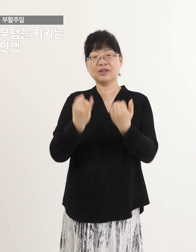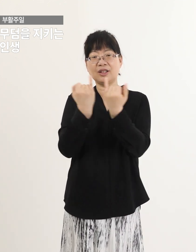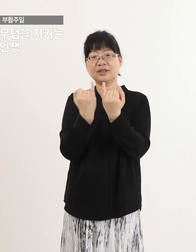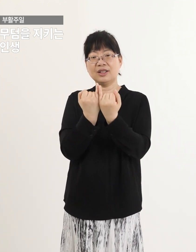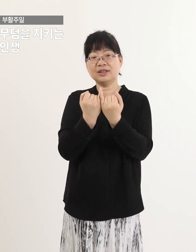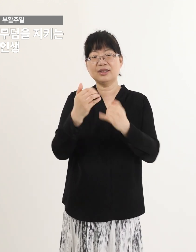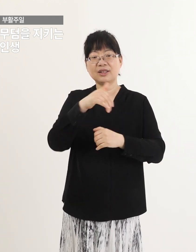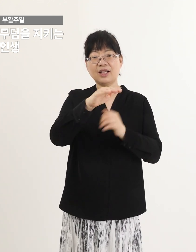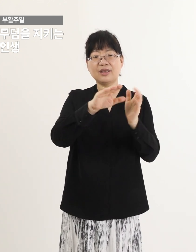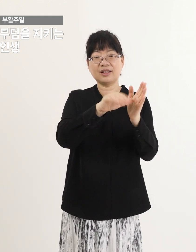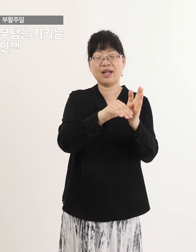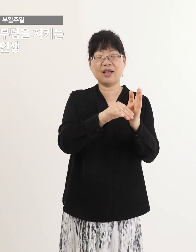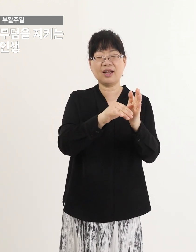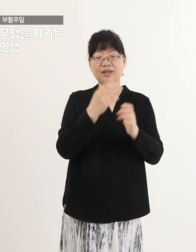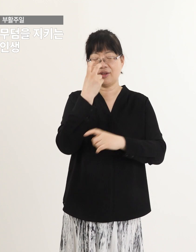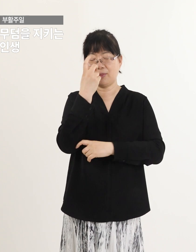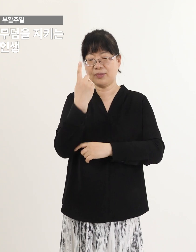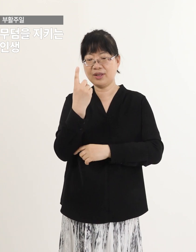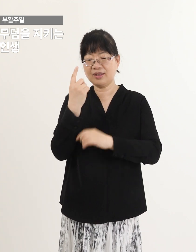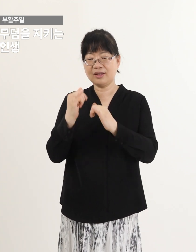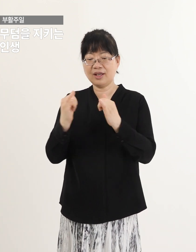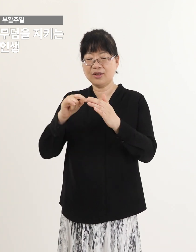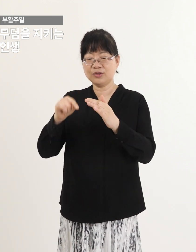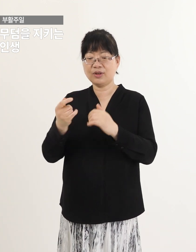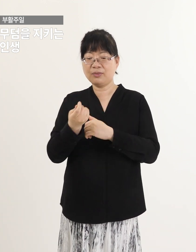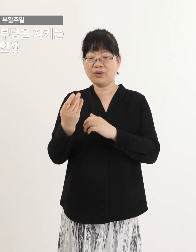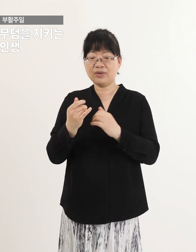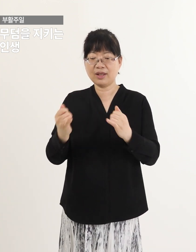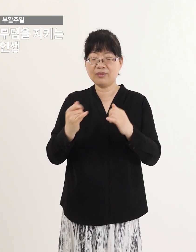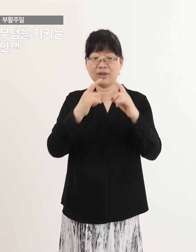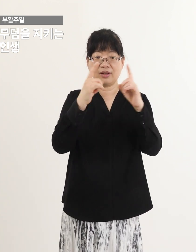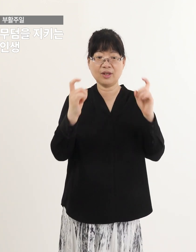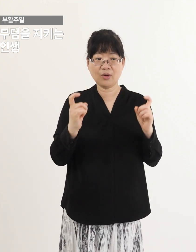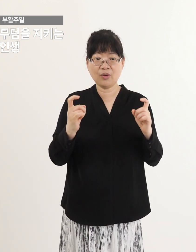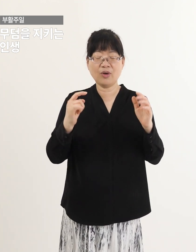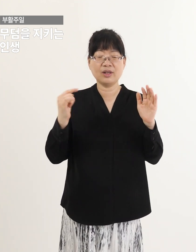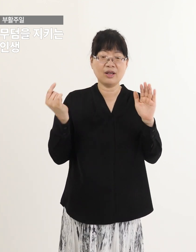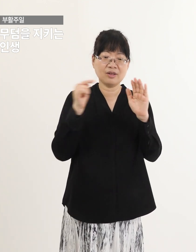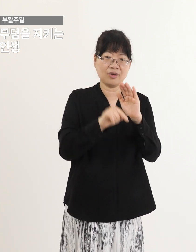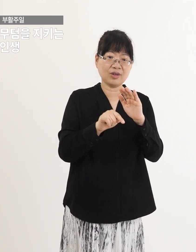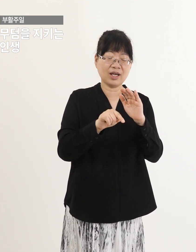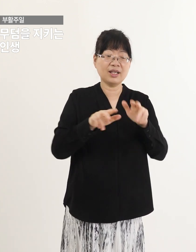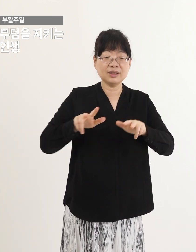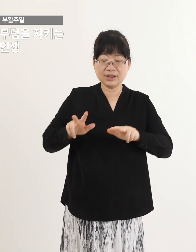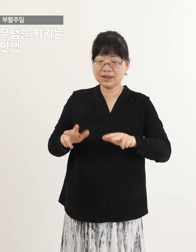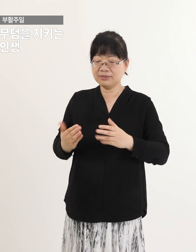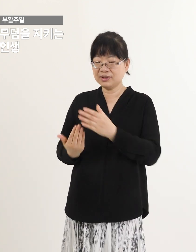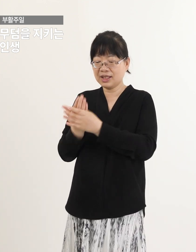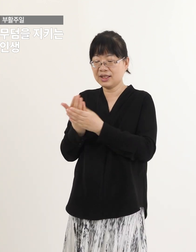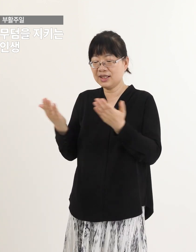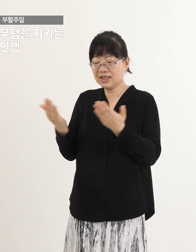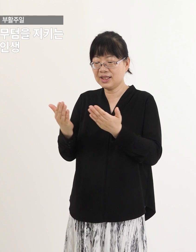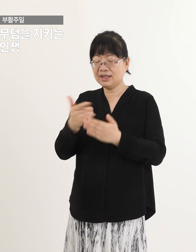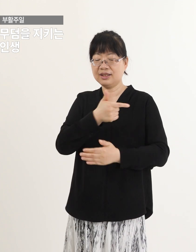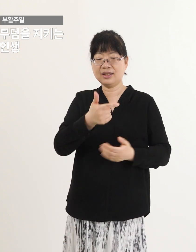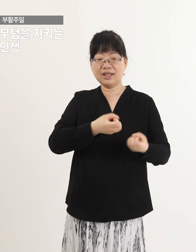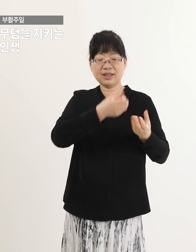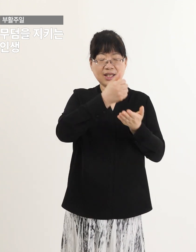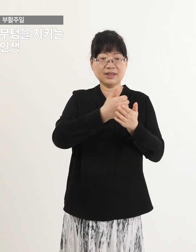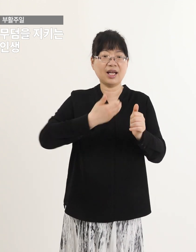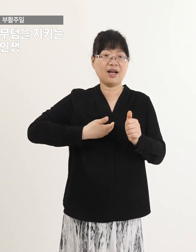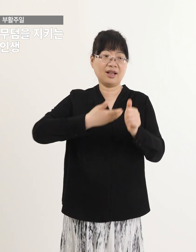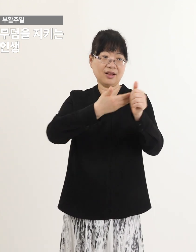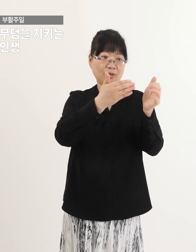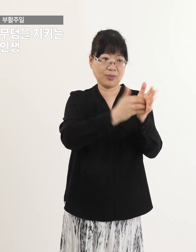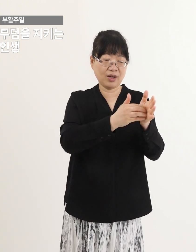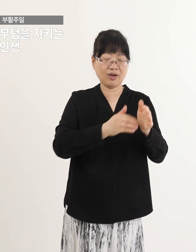여자들이 갈 때 경비병 중 몇이 성에 들어가 모든 된 일을 대제사장에게 알리니.